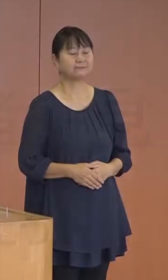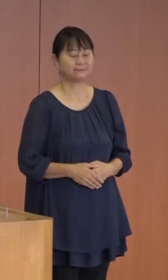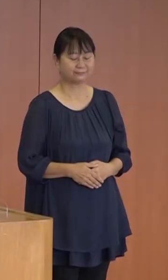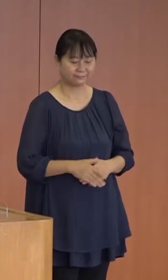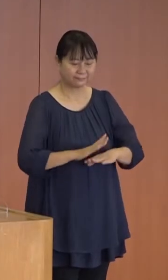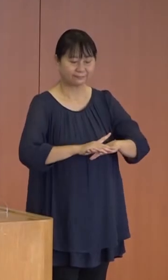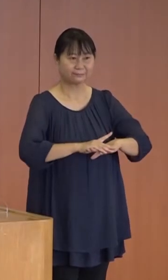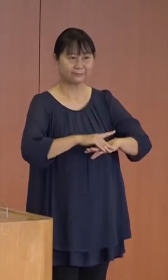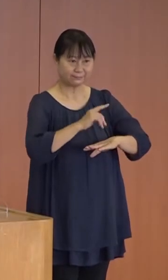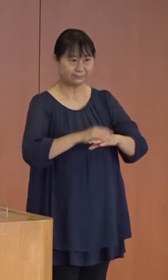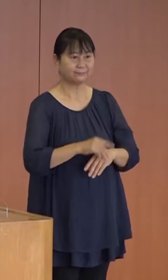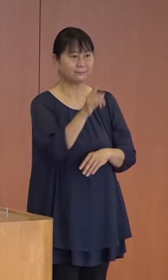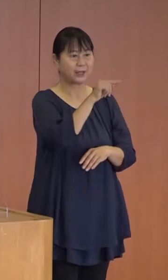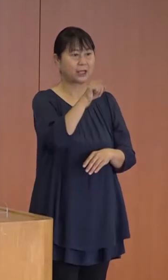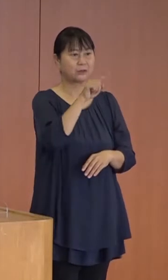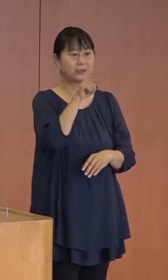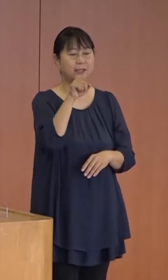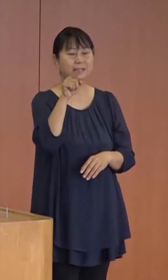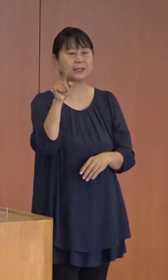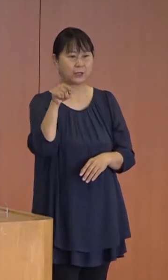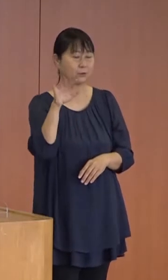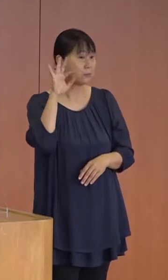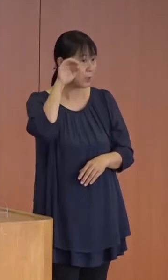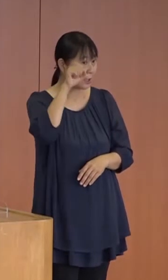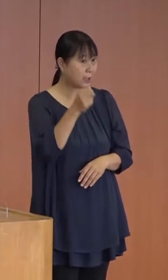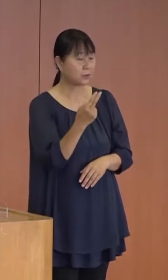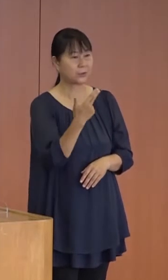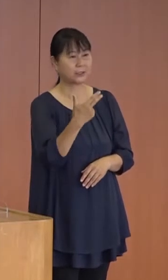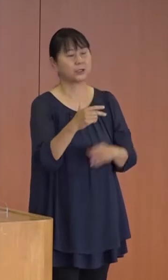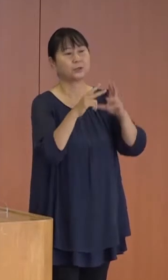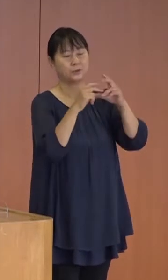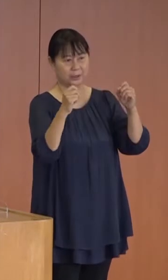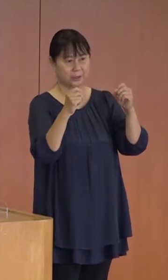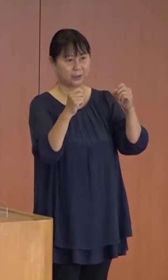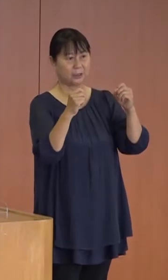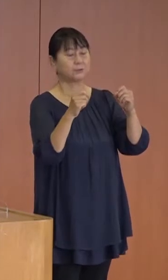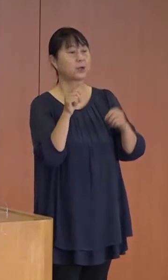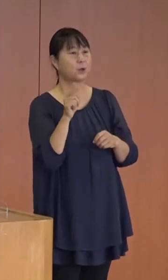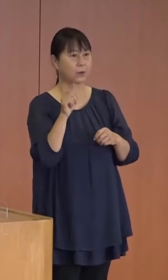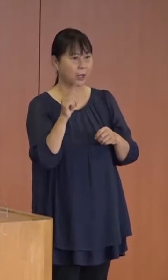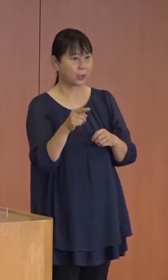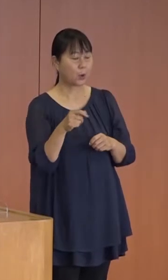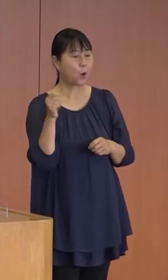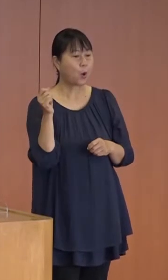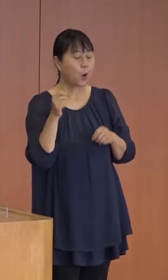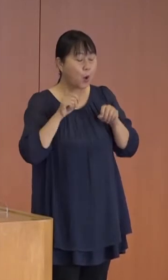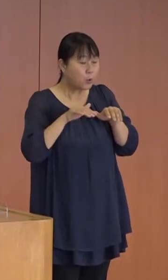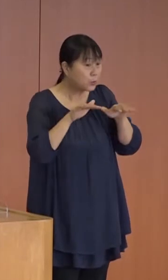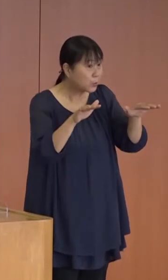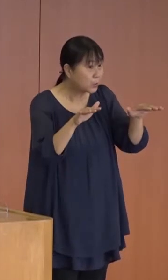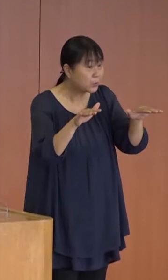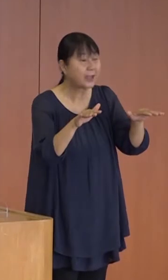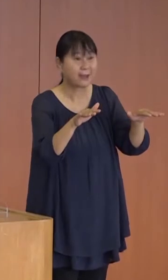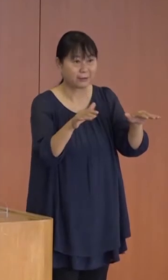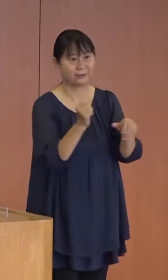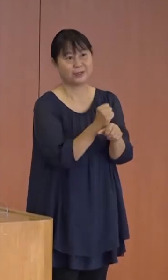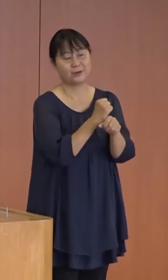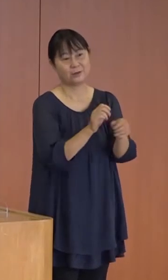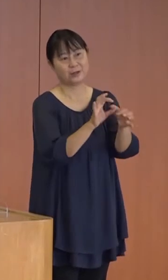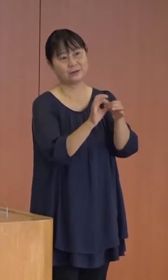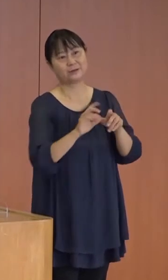はじめに SDGs 未来都市富士市 SDGs 普及啓発事業について発表いたします。